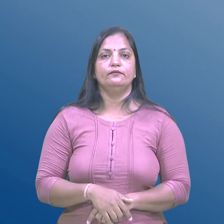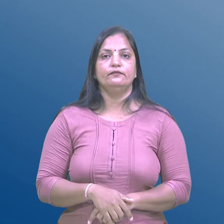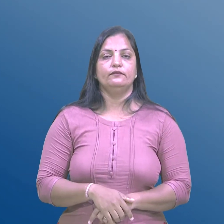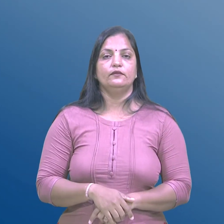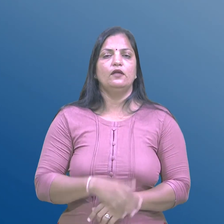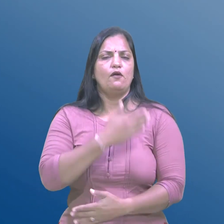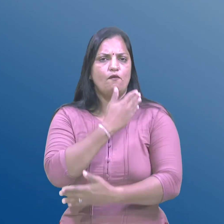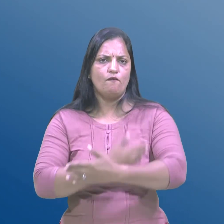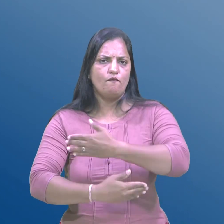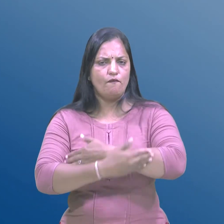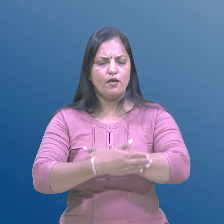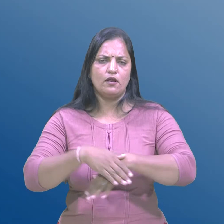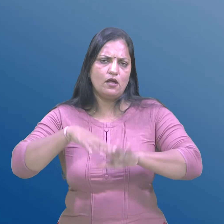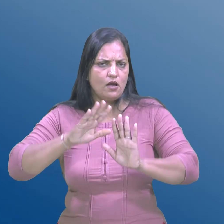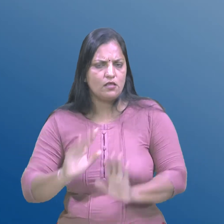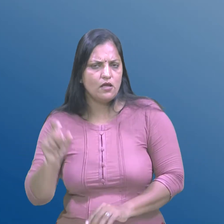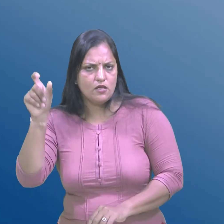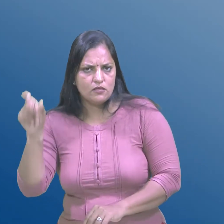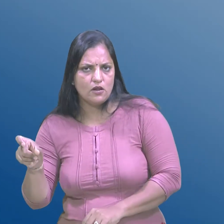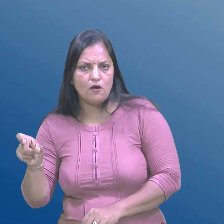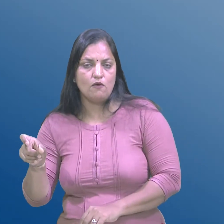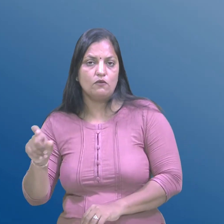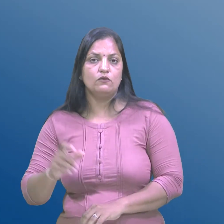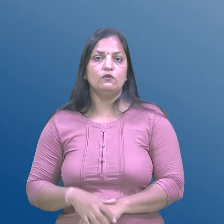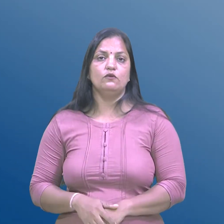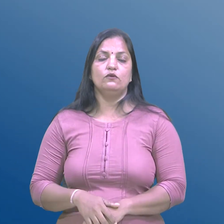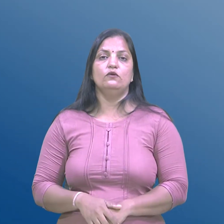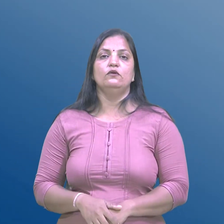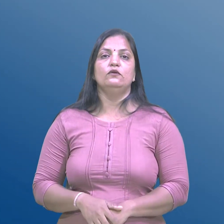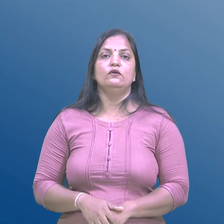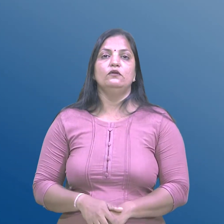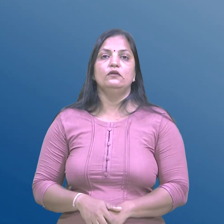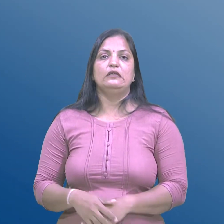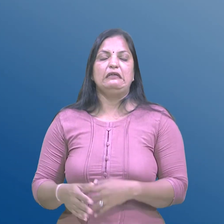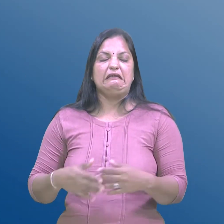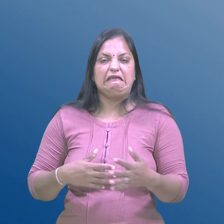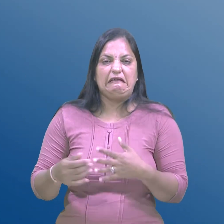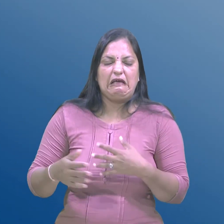વિકલાંગતા ધરાવતી વ્યક્તિઓને જોખમ, લશ્કરી અથડામણ,